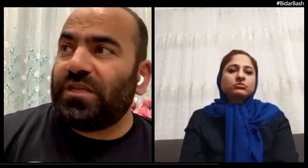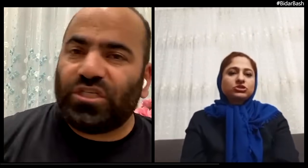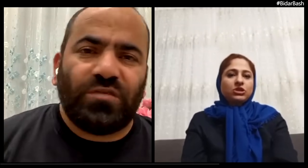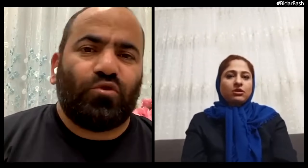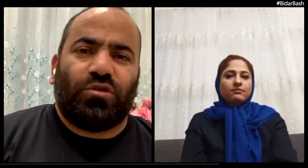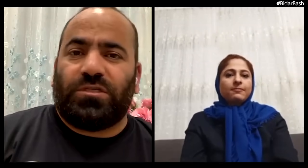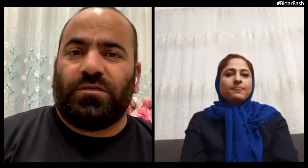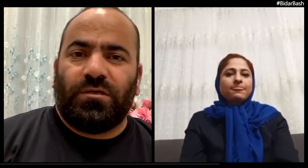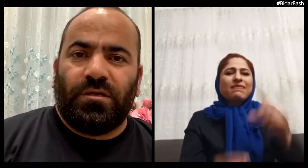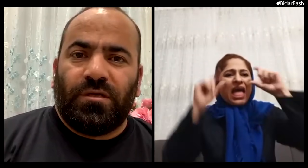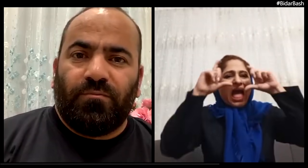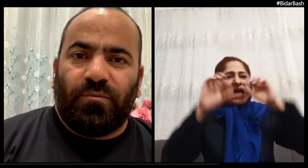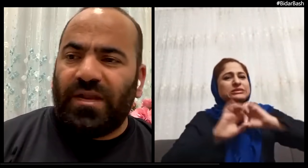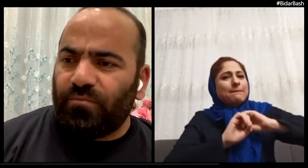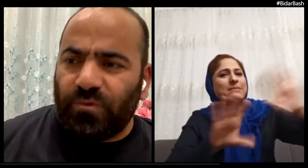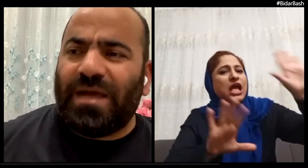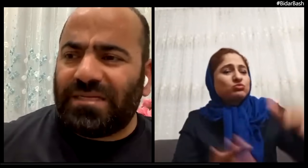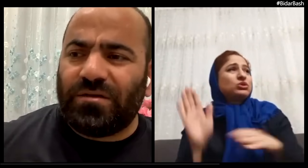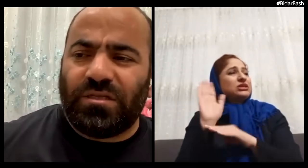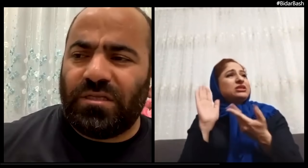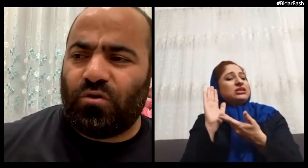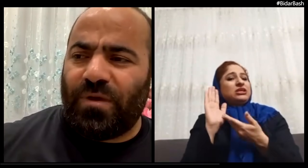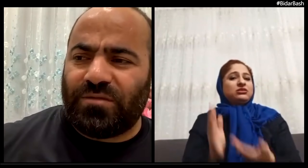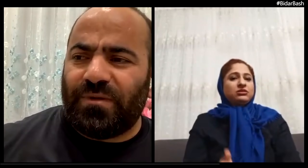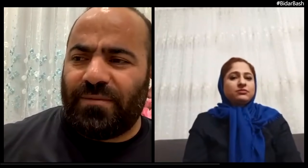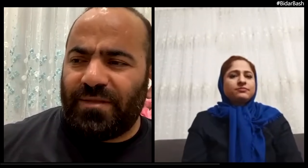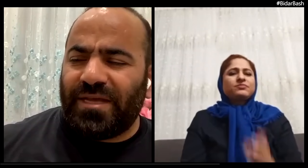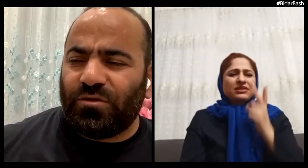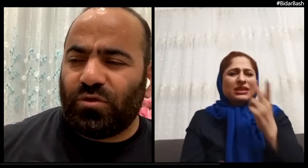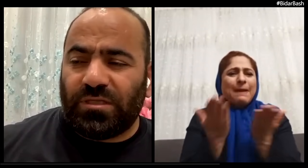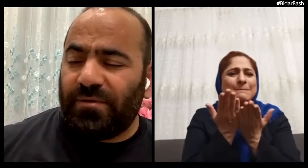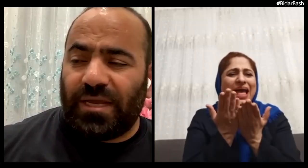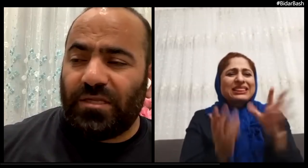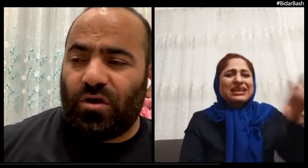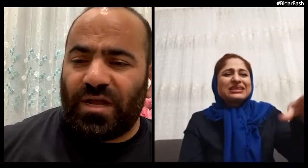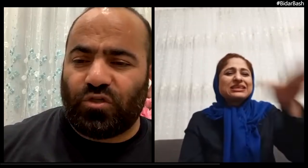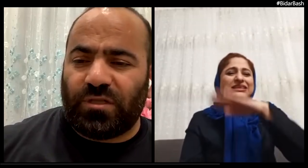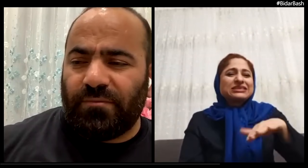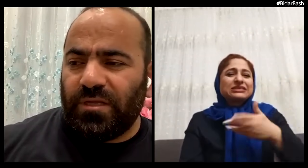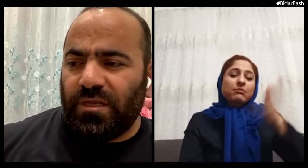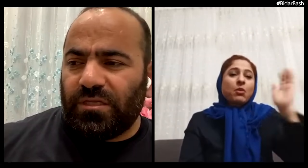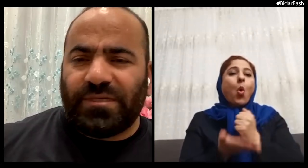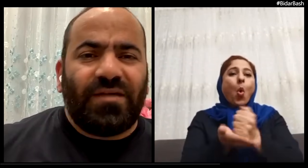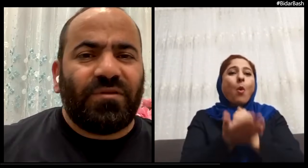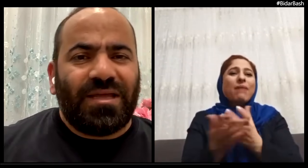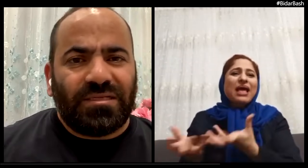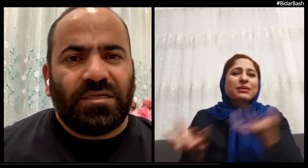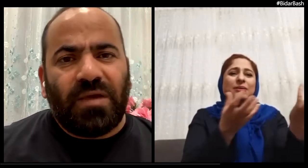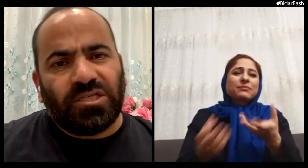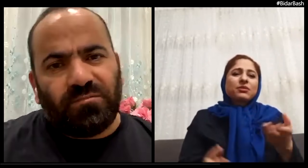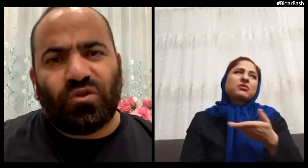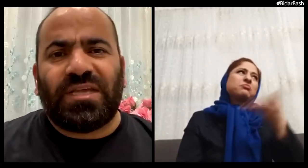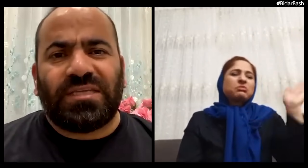عکسش رو منتشر میکنی، میرن این مدرسه ها دیدید کمک میبرن، من بعضیش رو دیدم خیلی ناراحت شدم که مثلا رفته